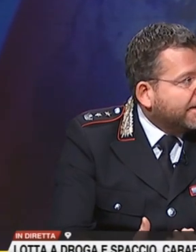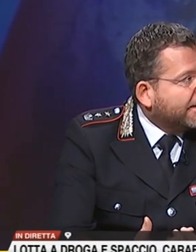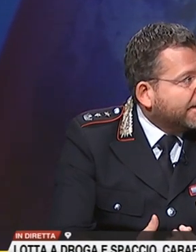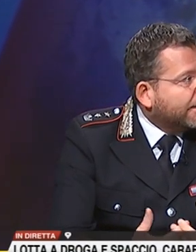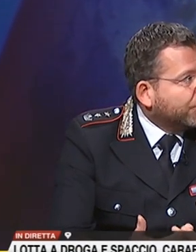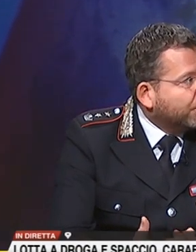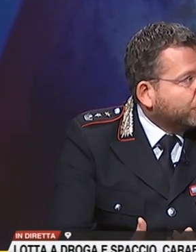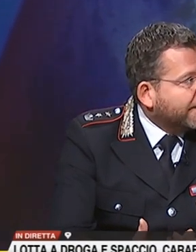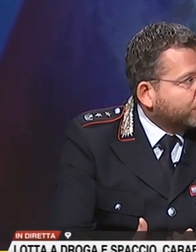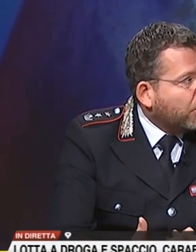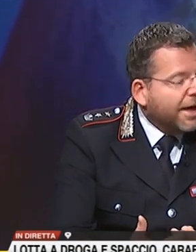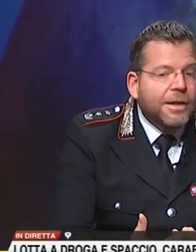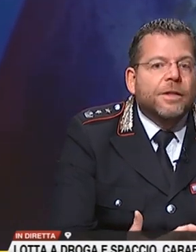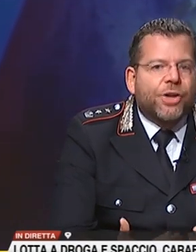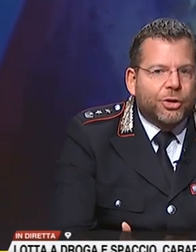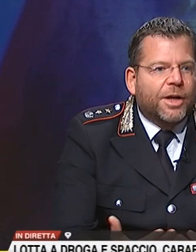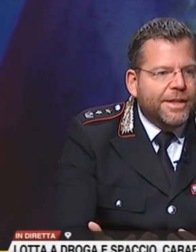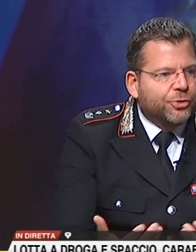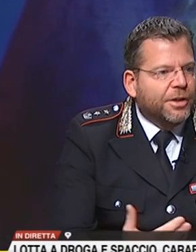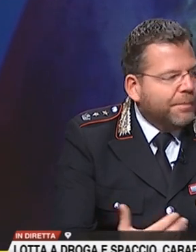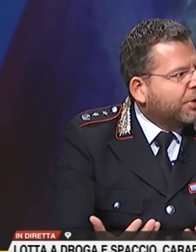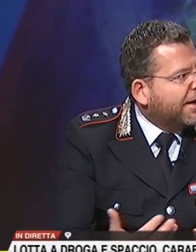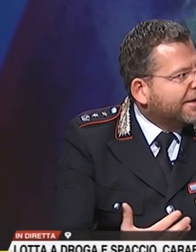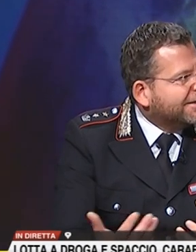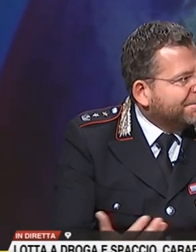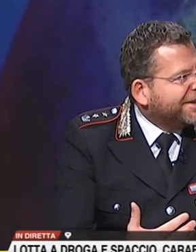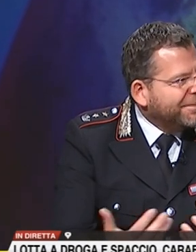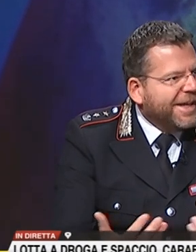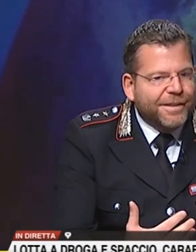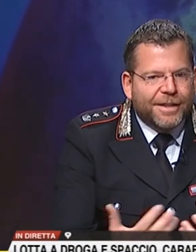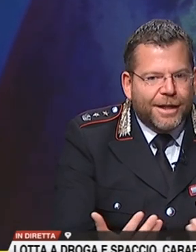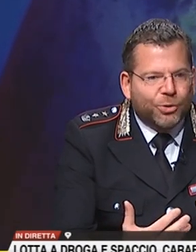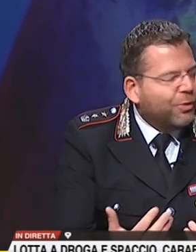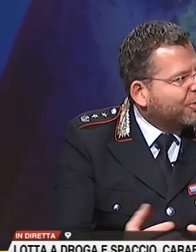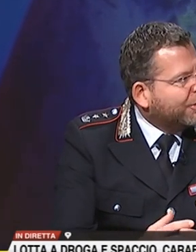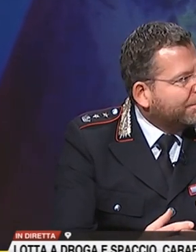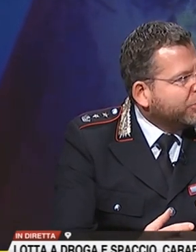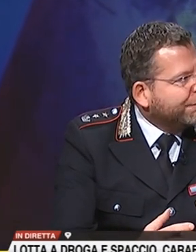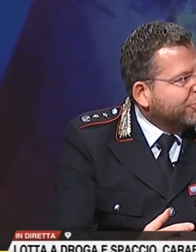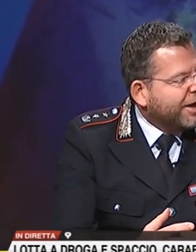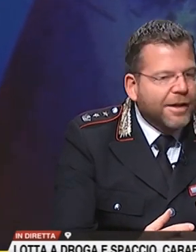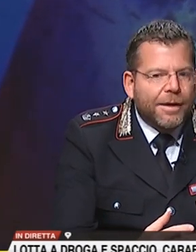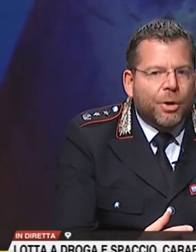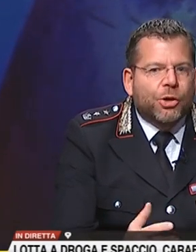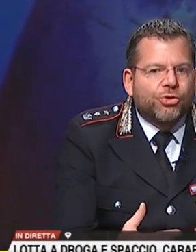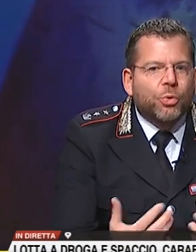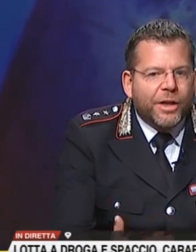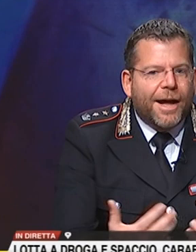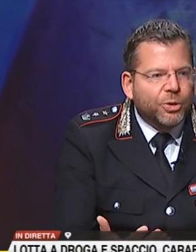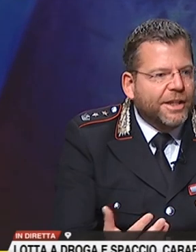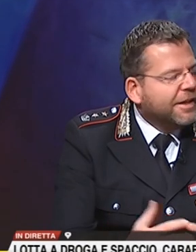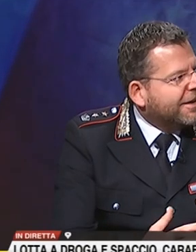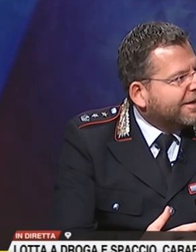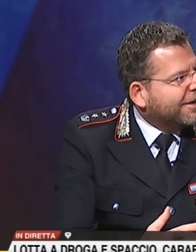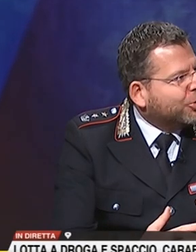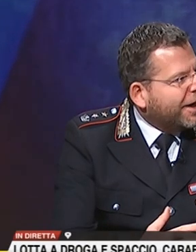famiglie e con il mondo della scuola. Certo, adesso in epoca di pandemia è diventato più difficile, però ecco, ci auguriamo